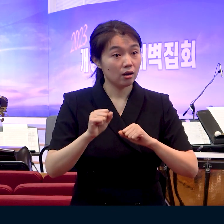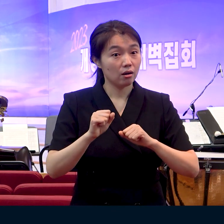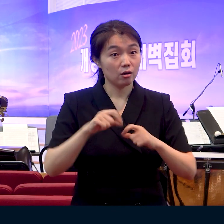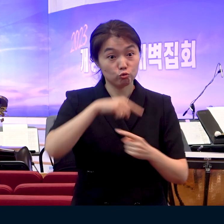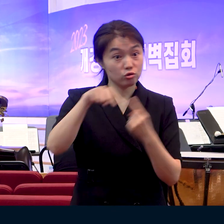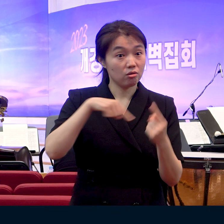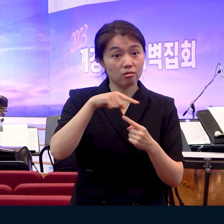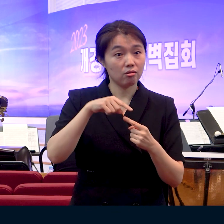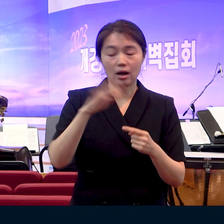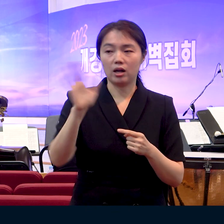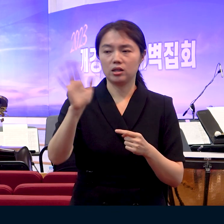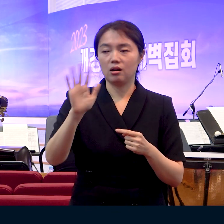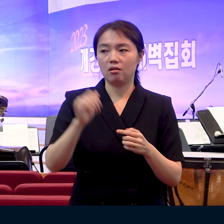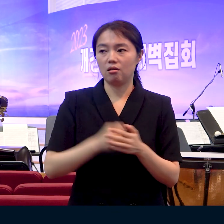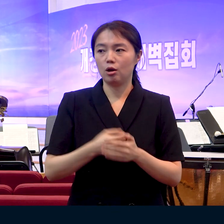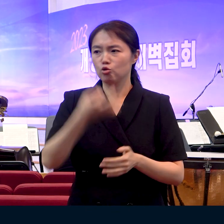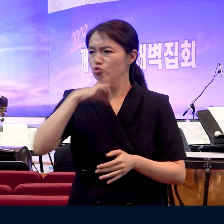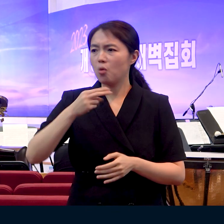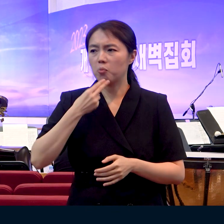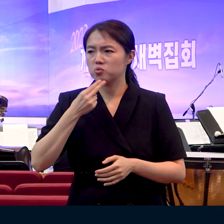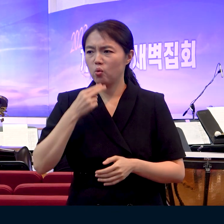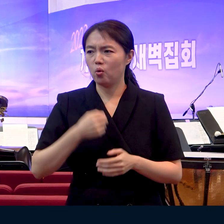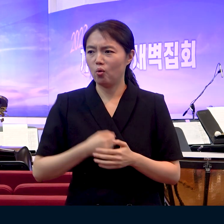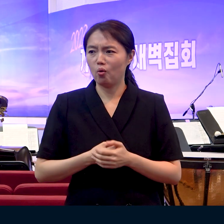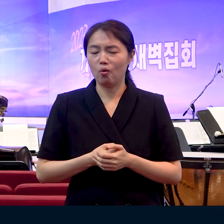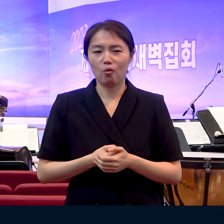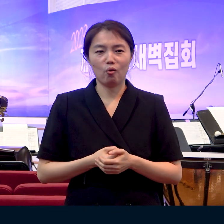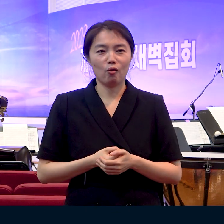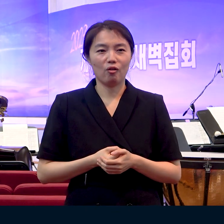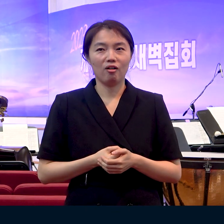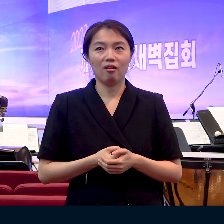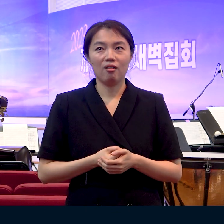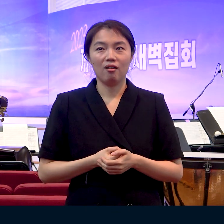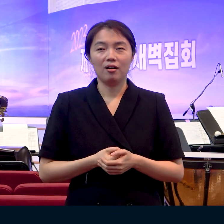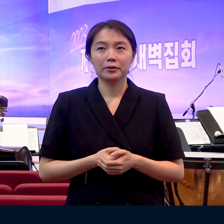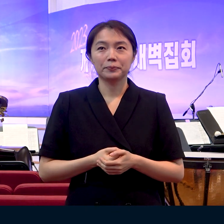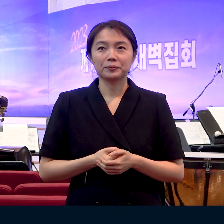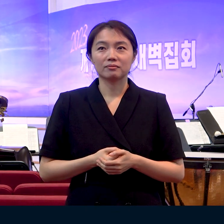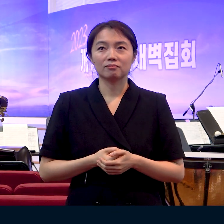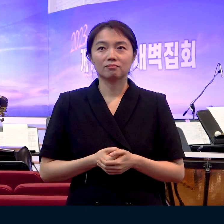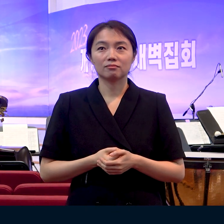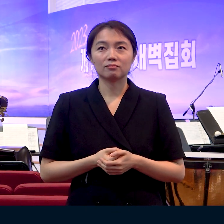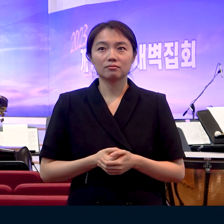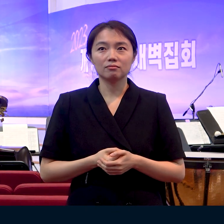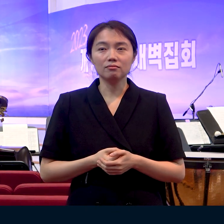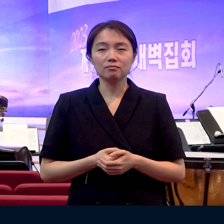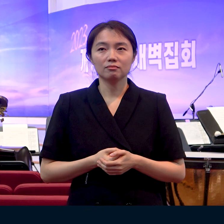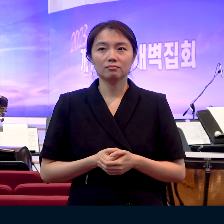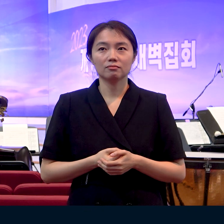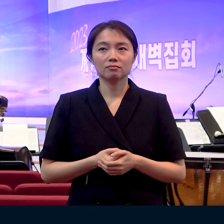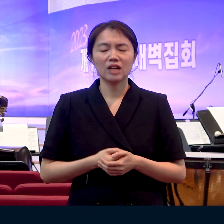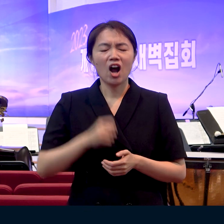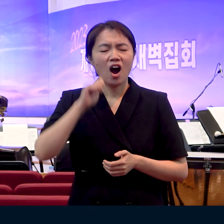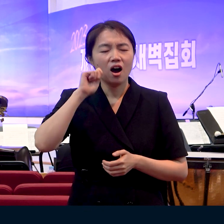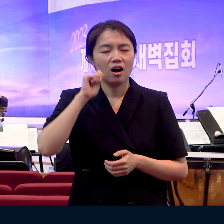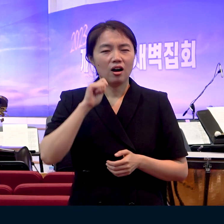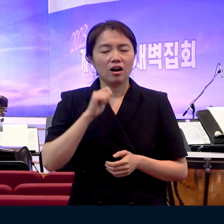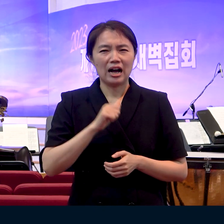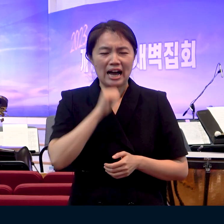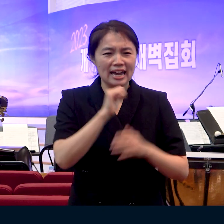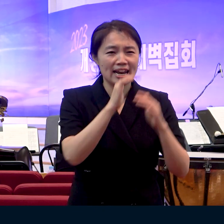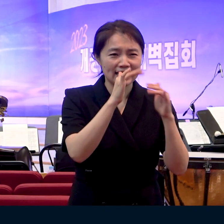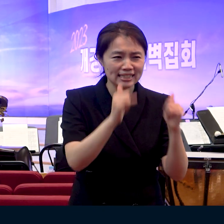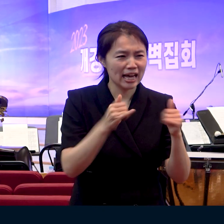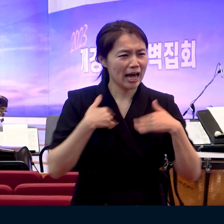우리한테 무슨 유익이 있어요? 그냥 이미지 메이킹 정도예요? 아니죠. 정말 어려운 사람들, 연약한